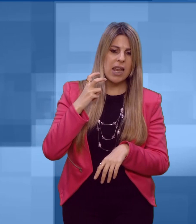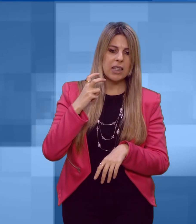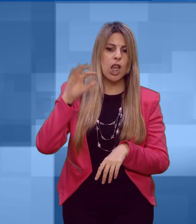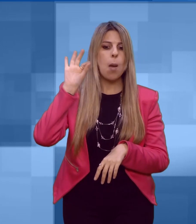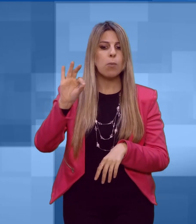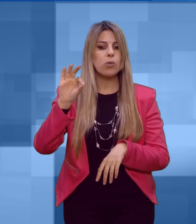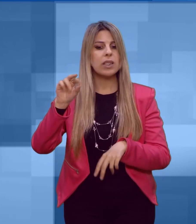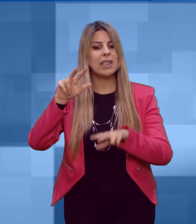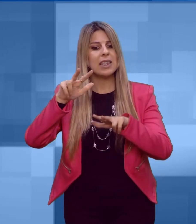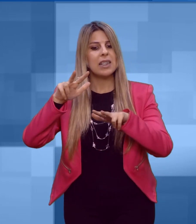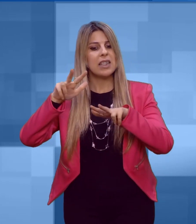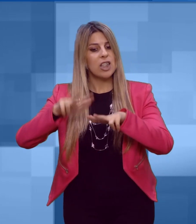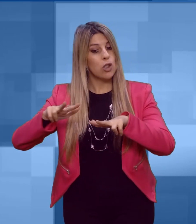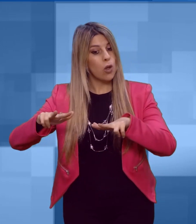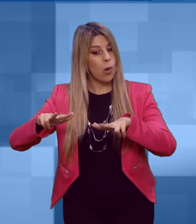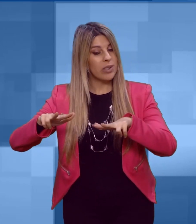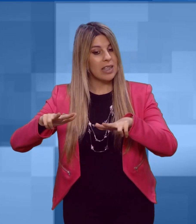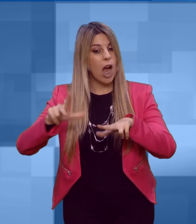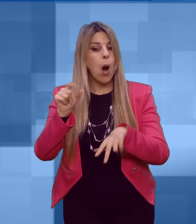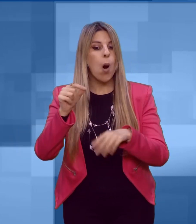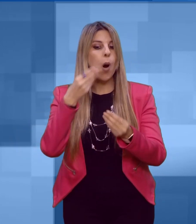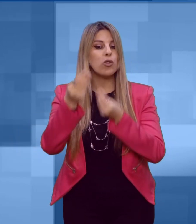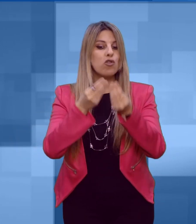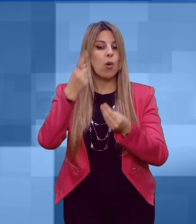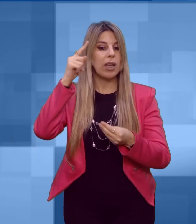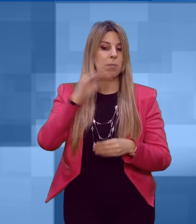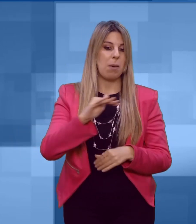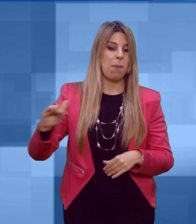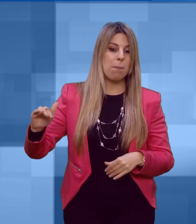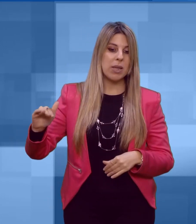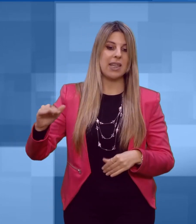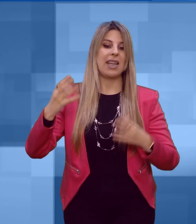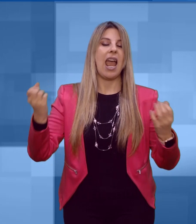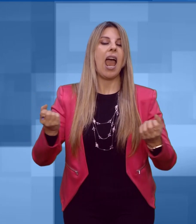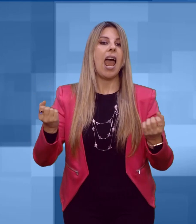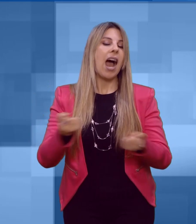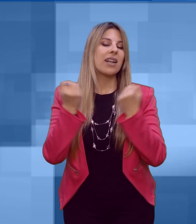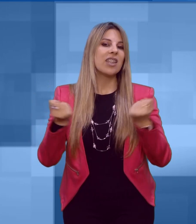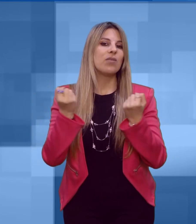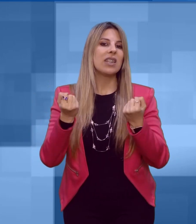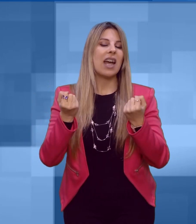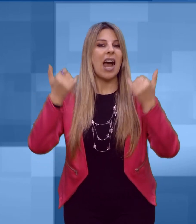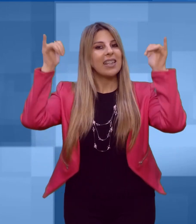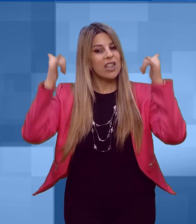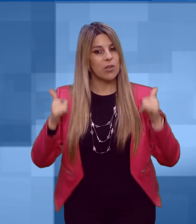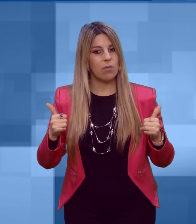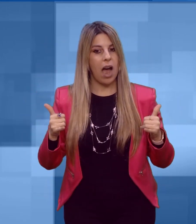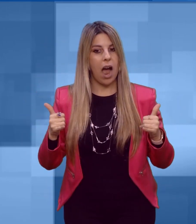favorendo la continuità della percorrenza da parte degli utenti in alcune aree degradate